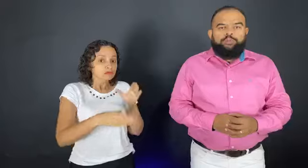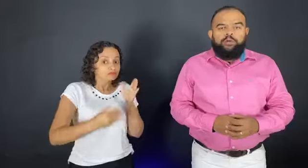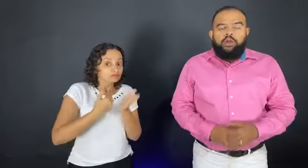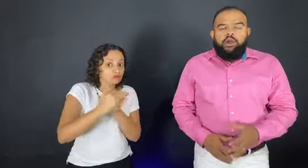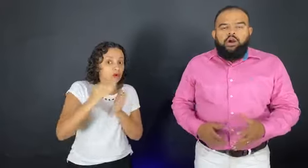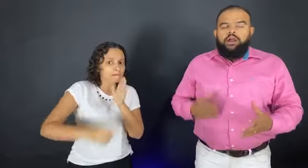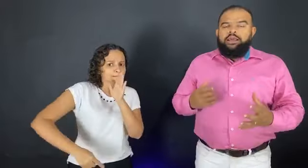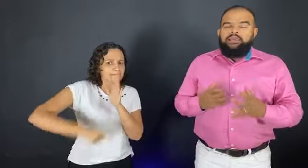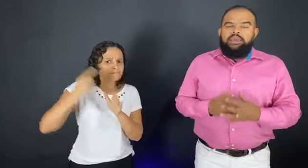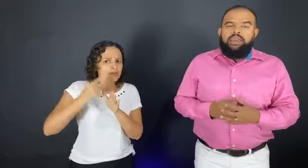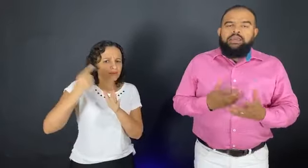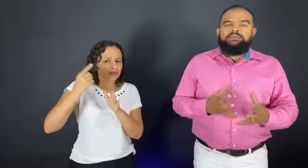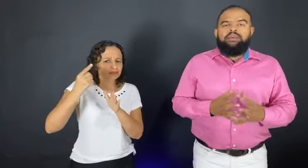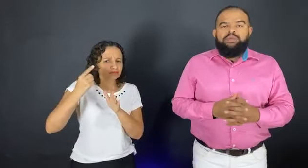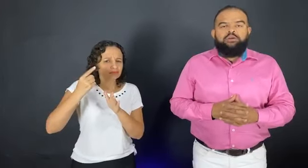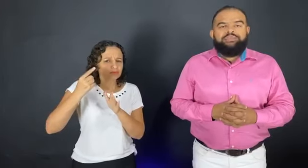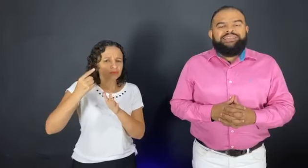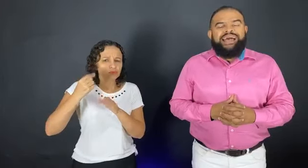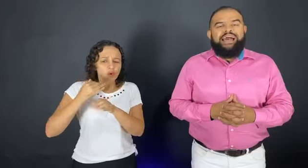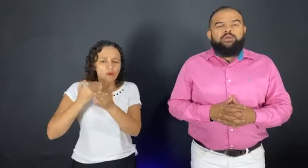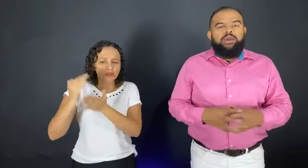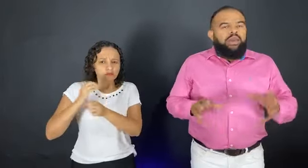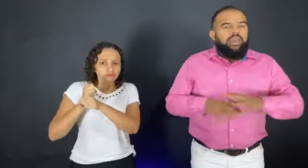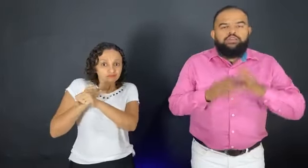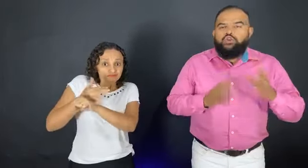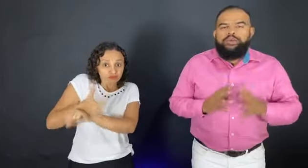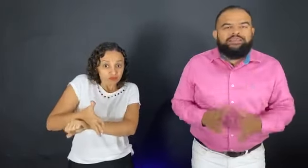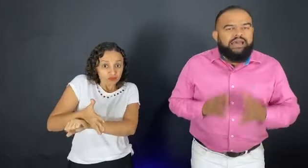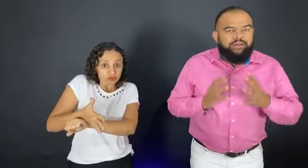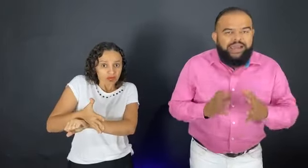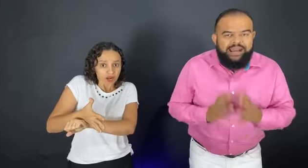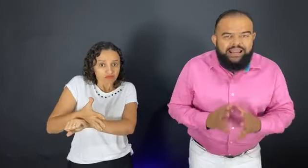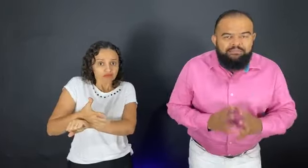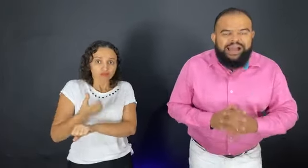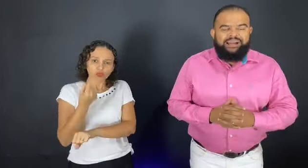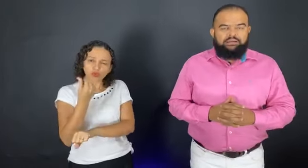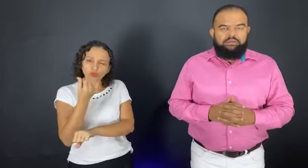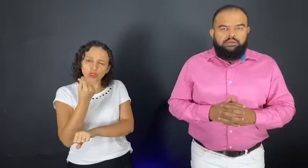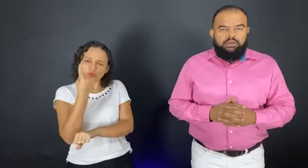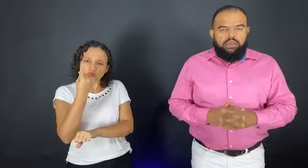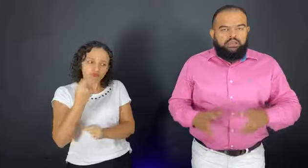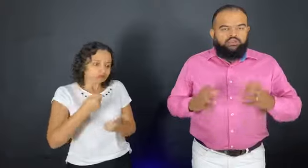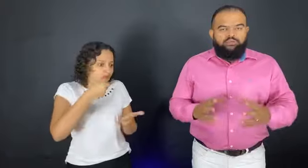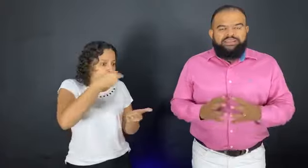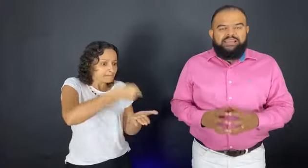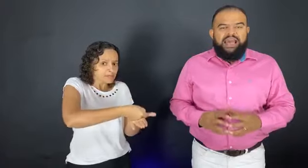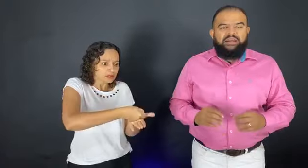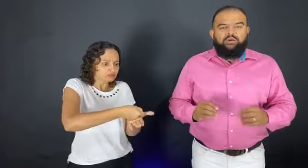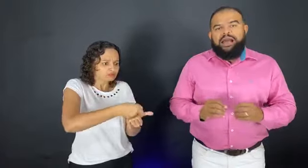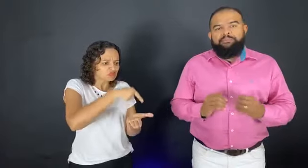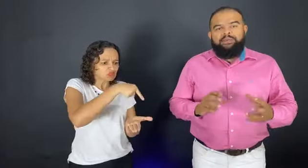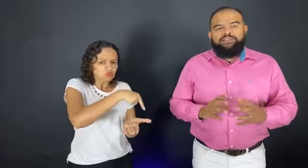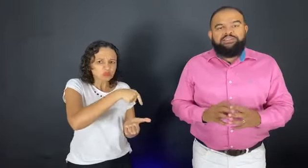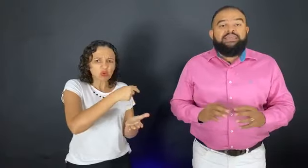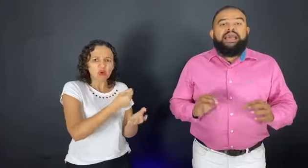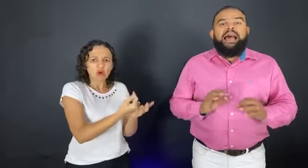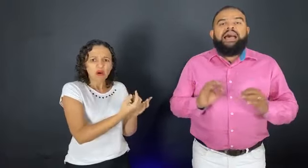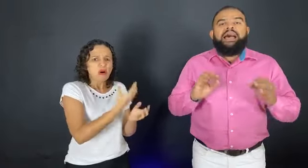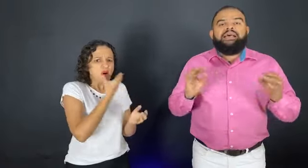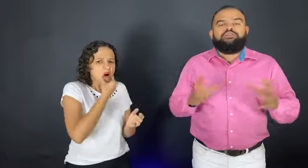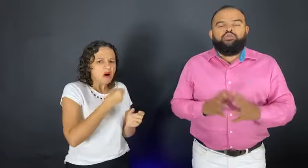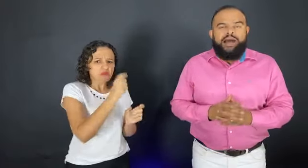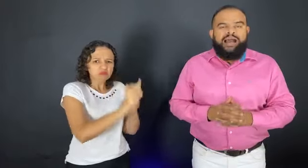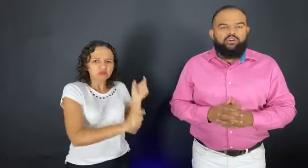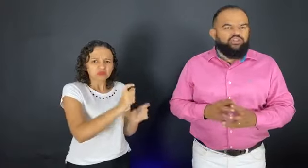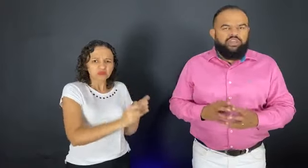primeiro grupo, hora que recebeu um denário, eles começaram a reclamar. Eles começaram, a Bíblia diz que